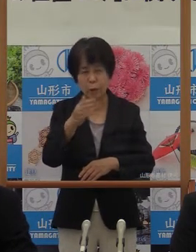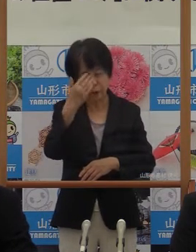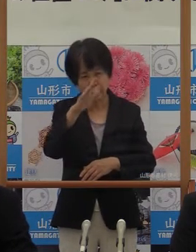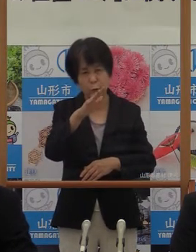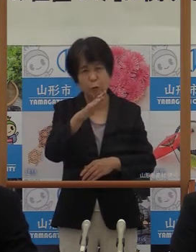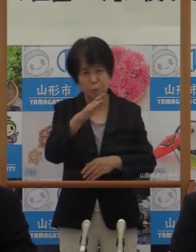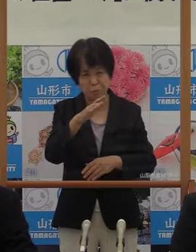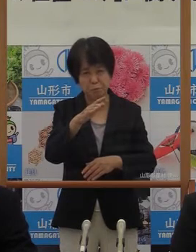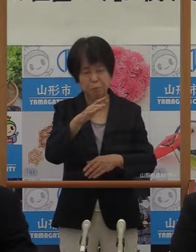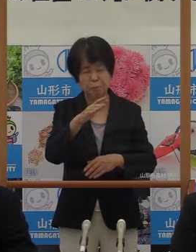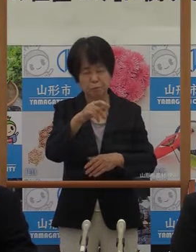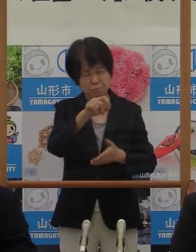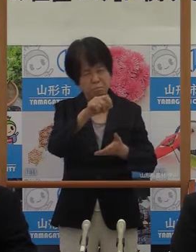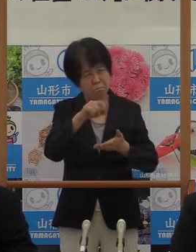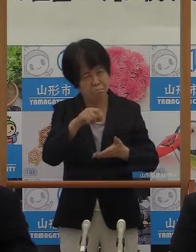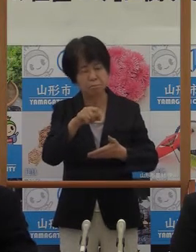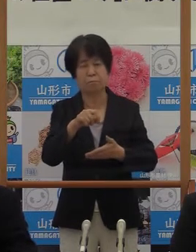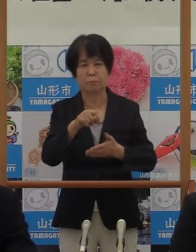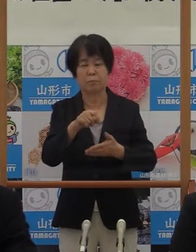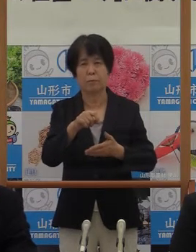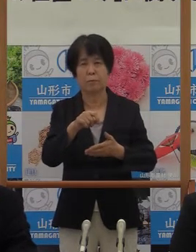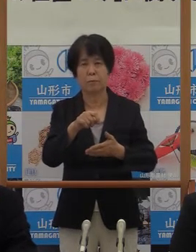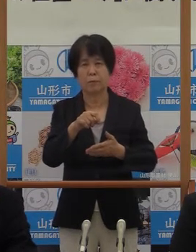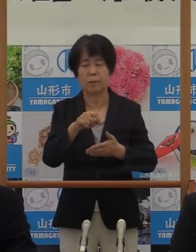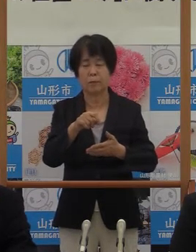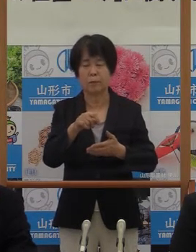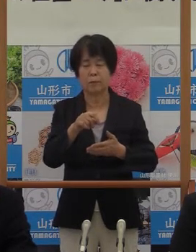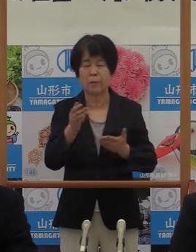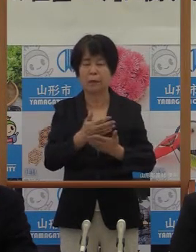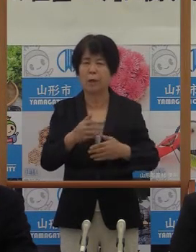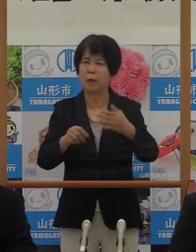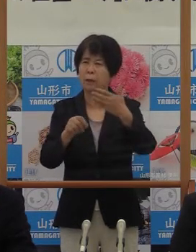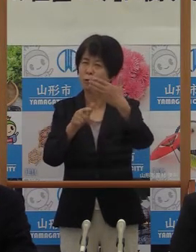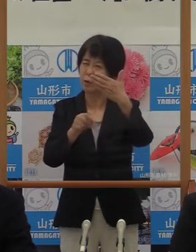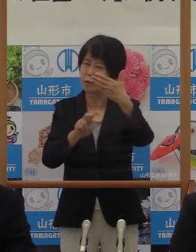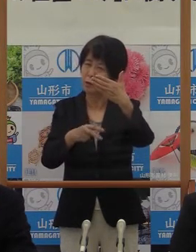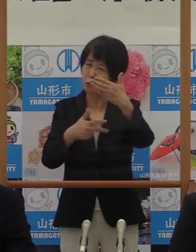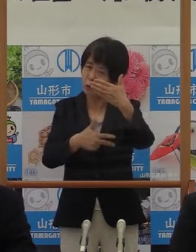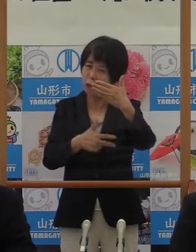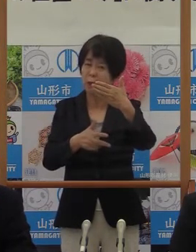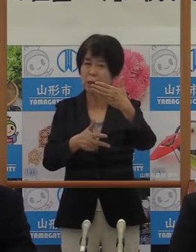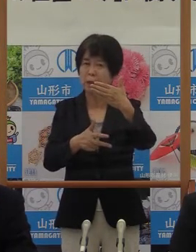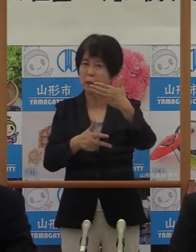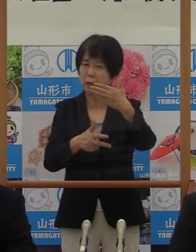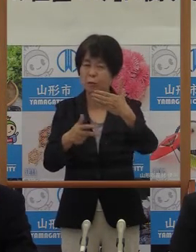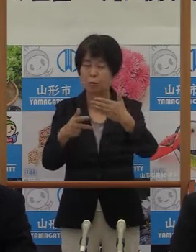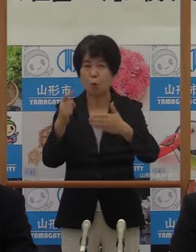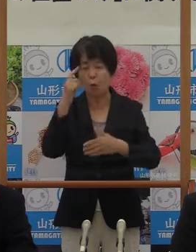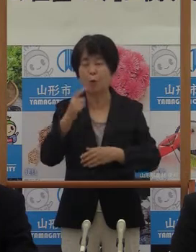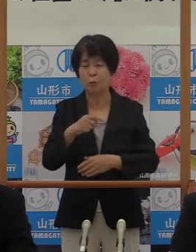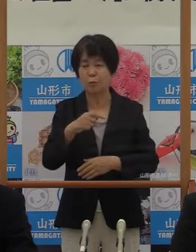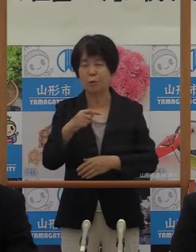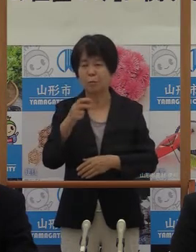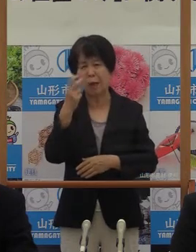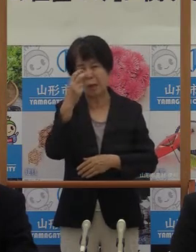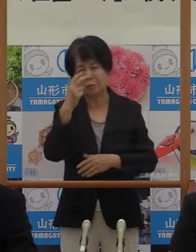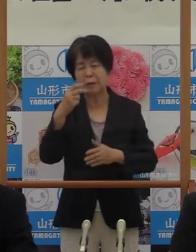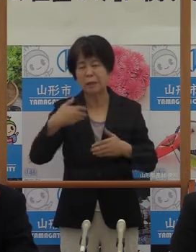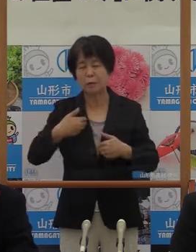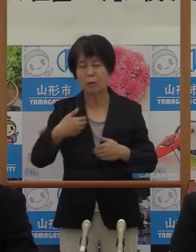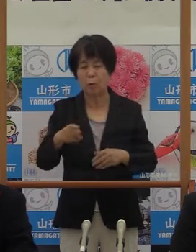ました。9月27日だったと思いますが、ちょっとそこはちょっと確認が必要なところです。